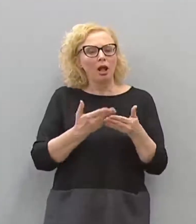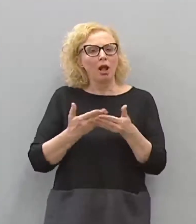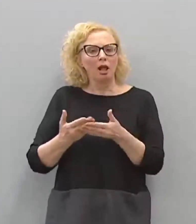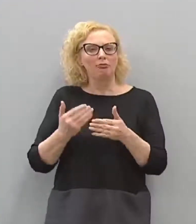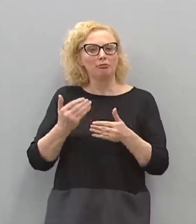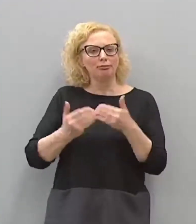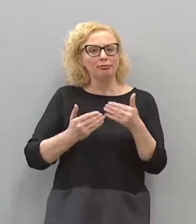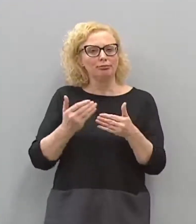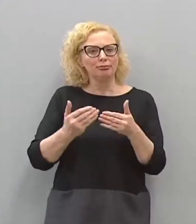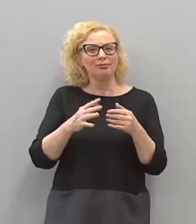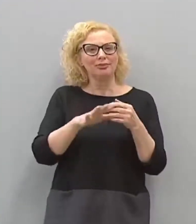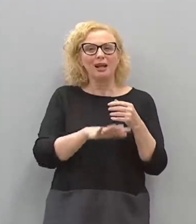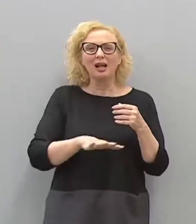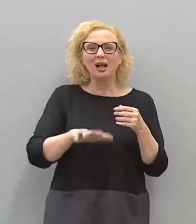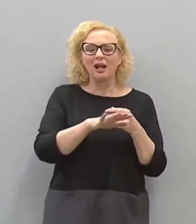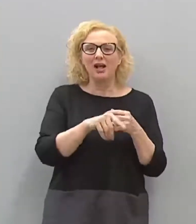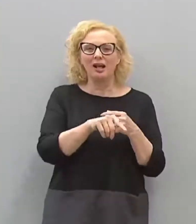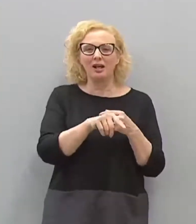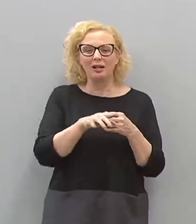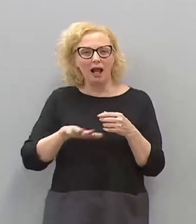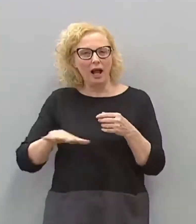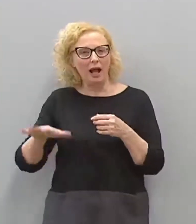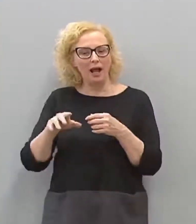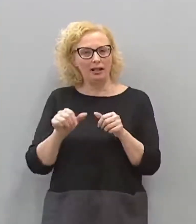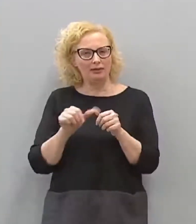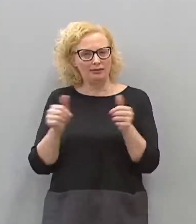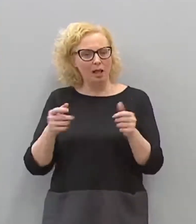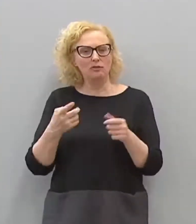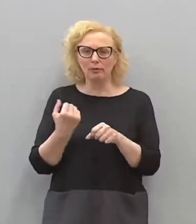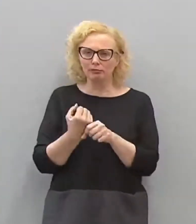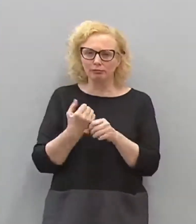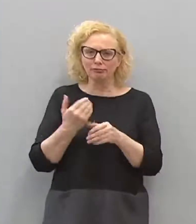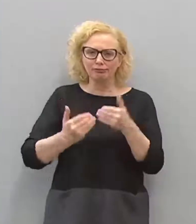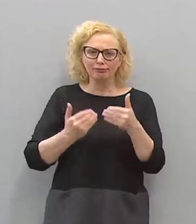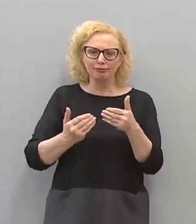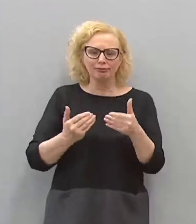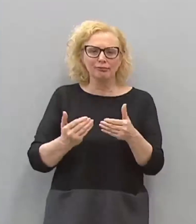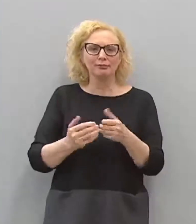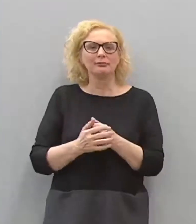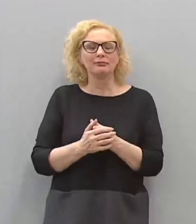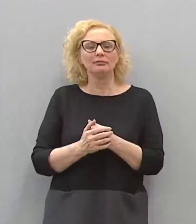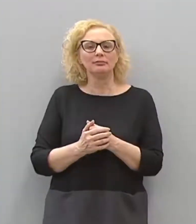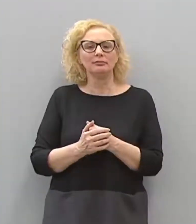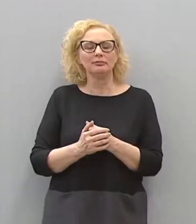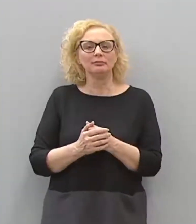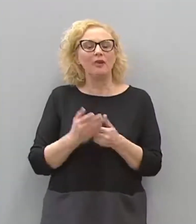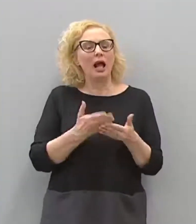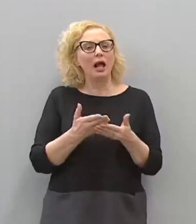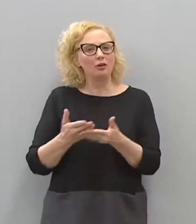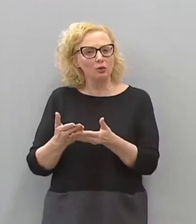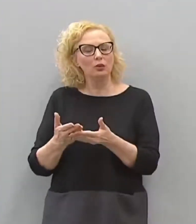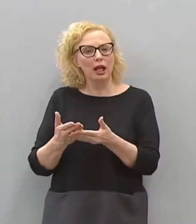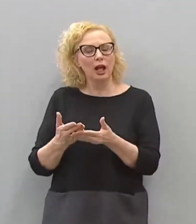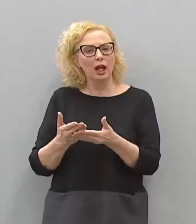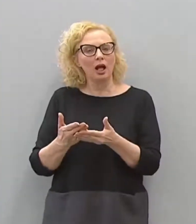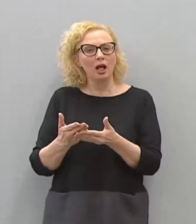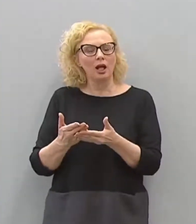sulle aree a fallimento di mercato è uno che opera sulle aree invece dove il mercato interviene autonomamente aiutando queste